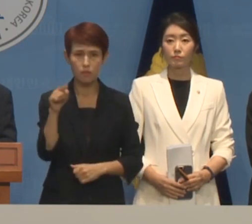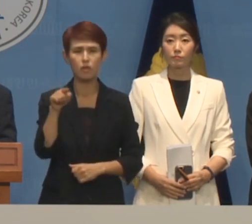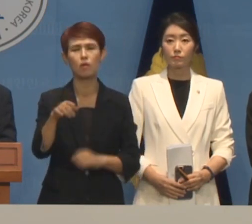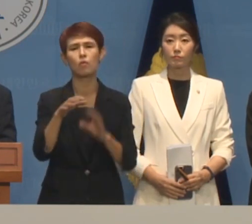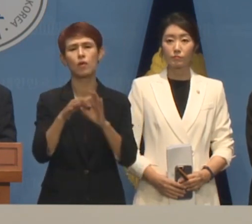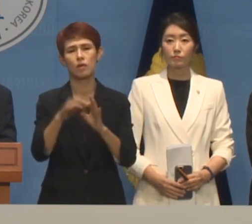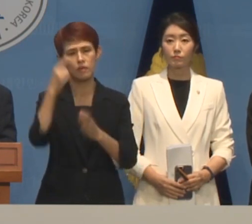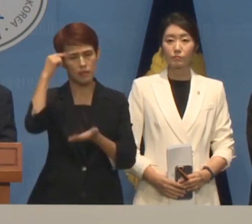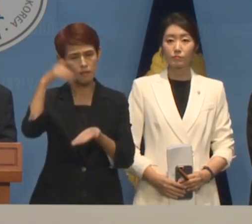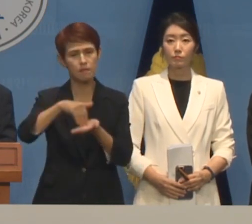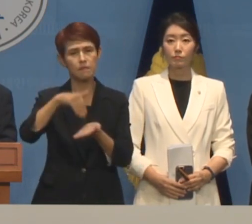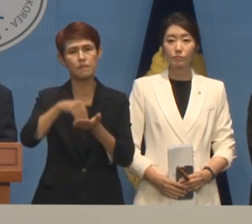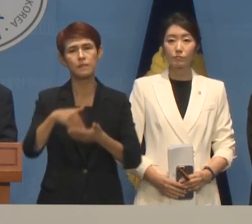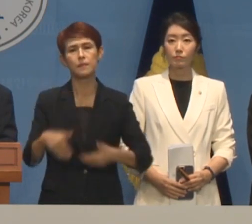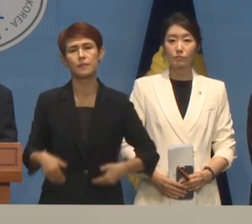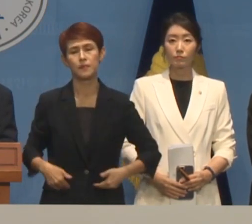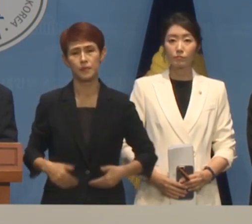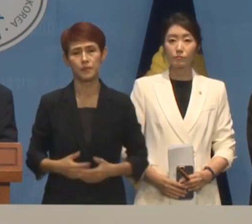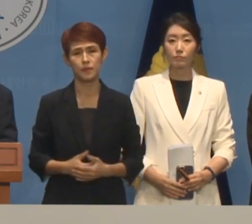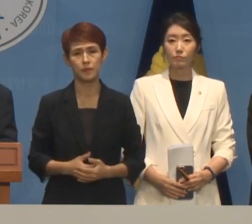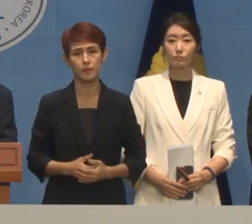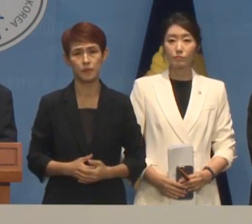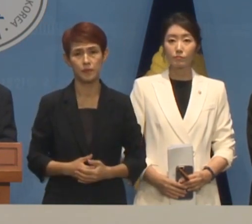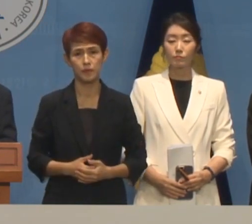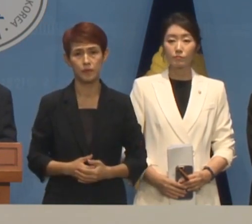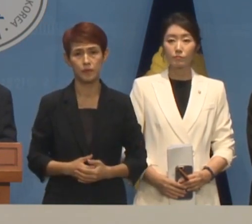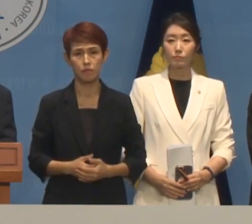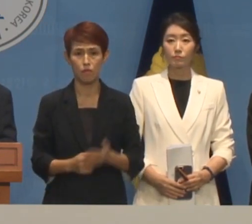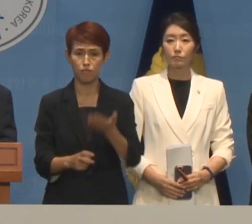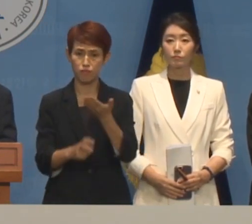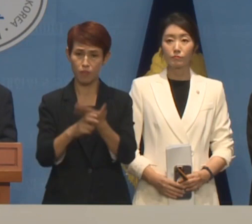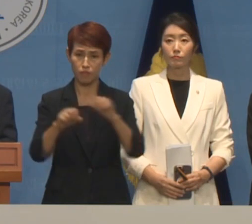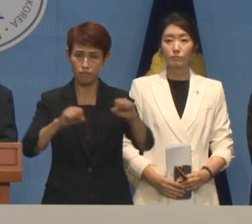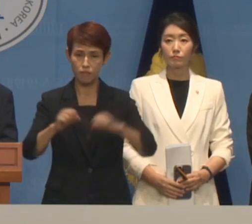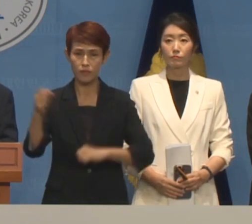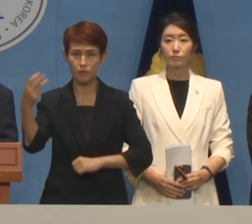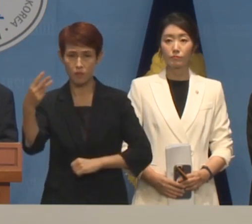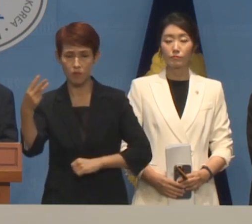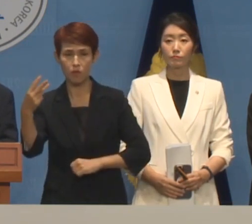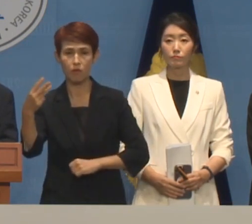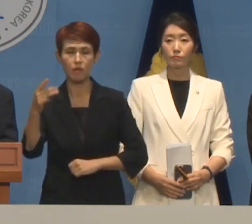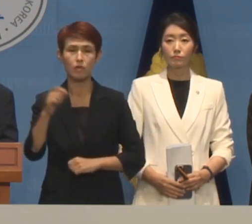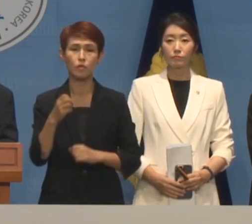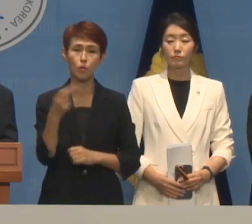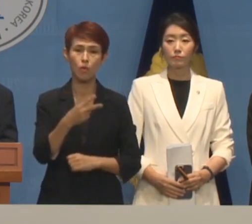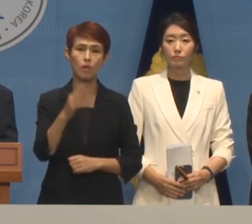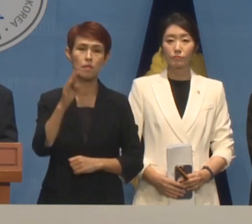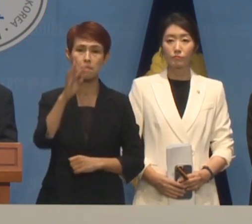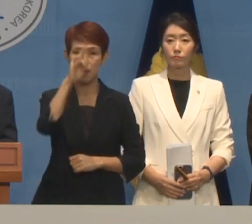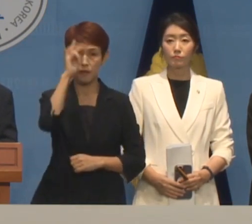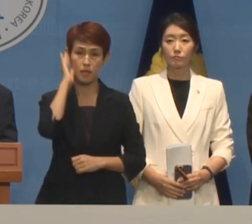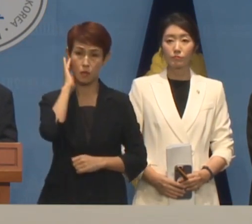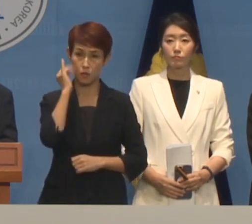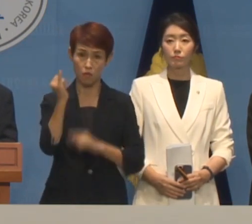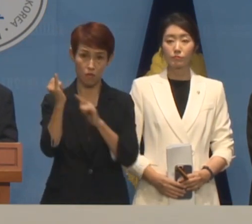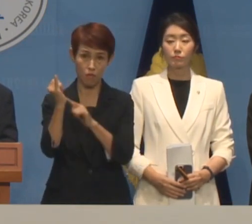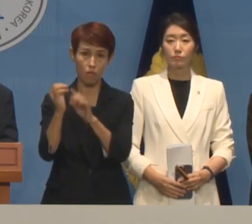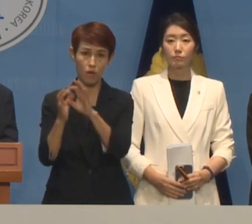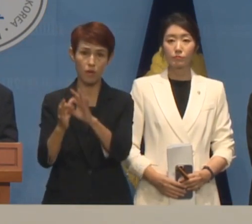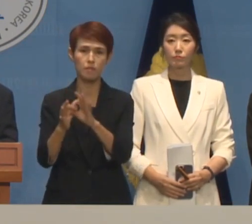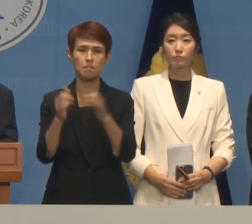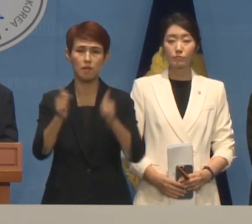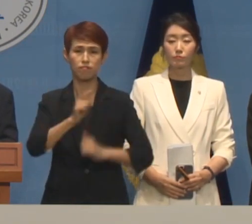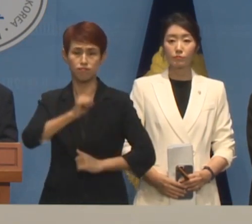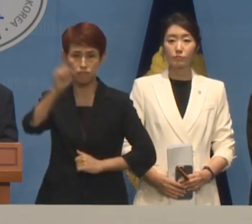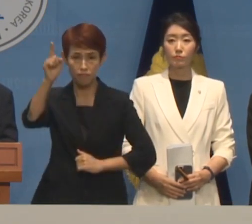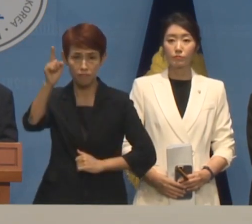대한 반성이 필요합니다. 또한 직접적 불법 행위자인 삼성, 박근혜 전 대통령에 대한 소송이